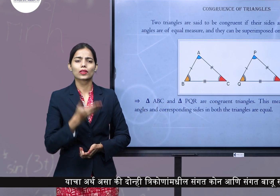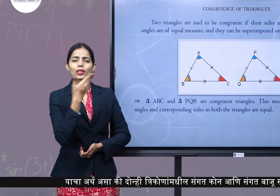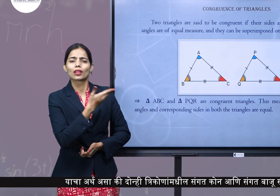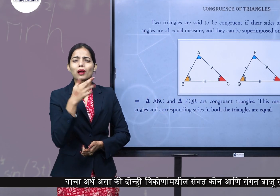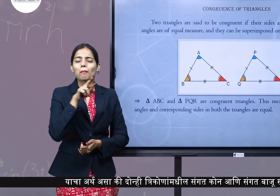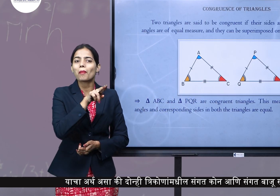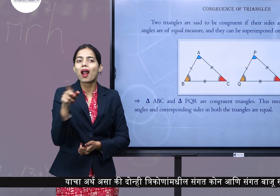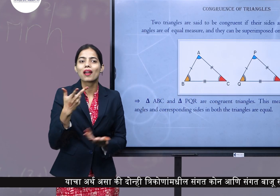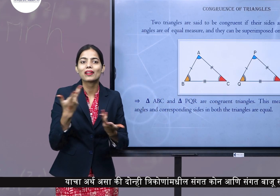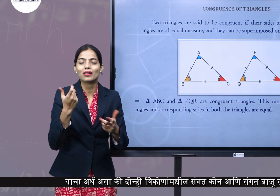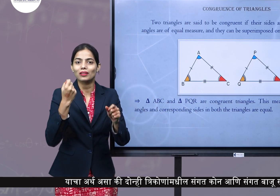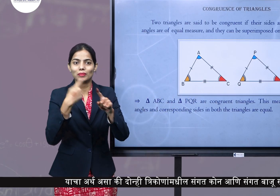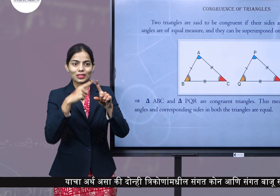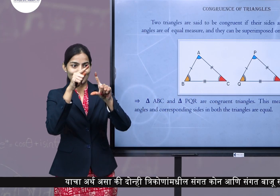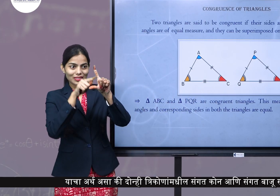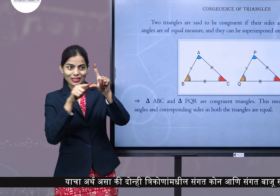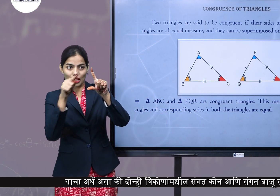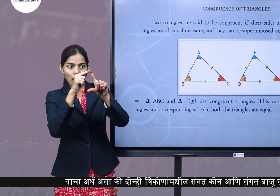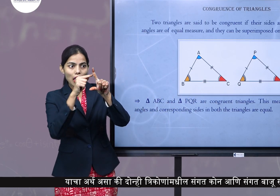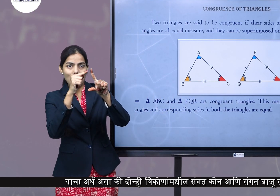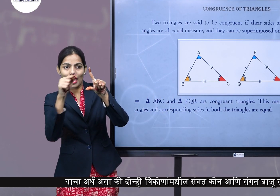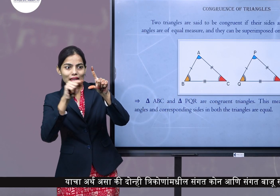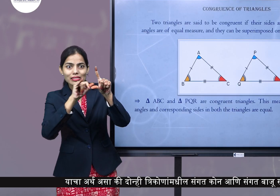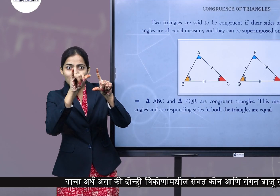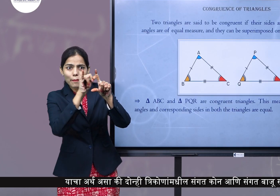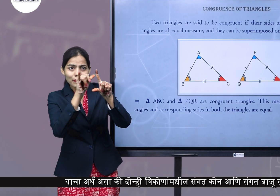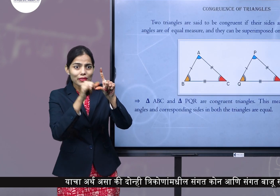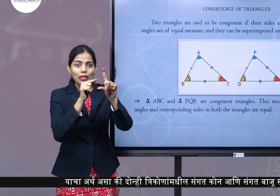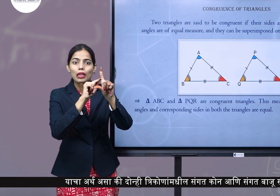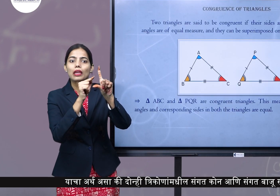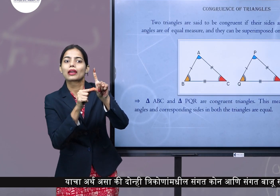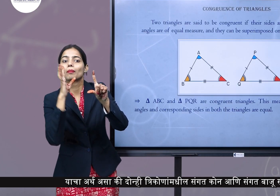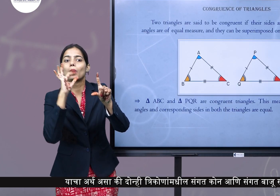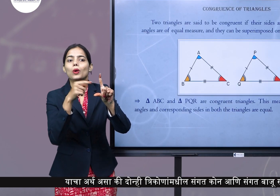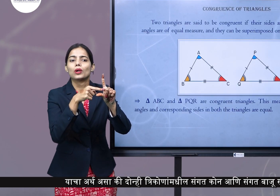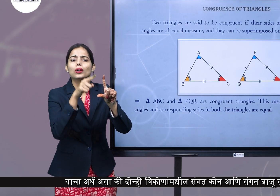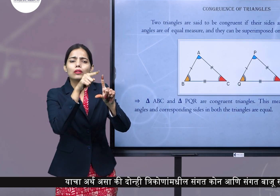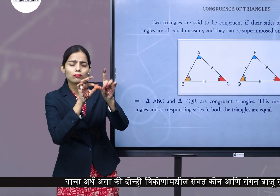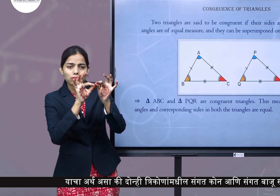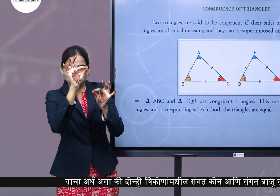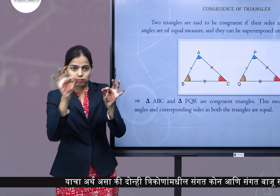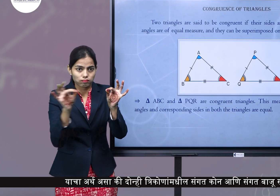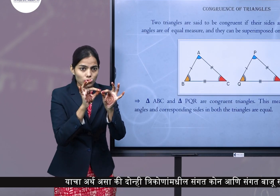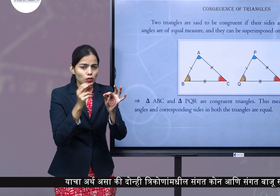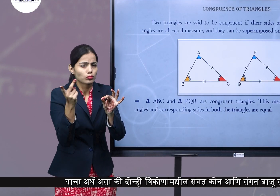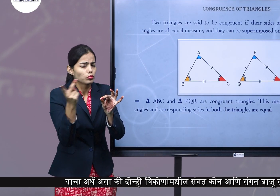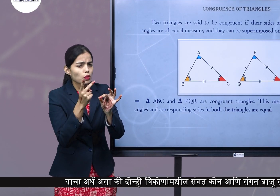याचा अर्थ असा की दोन्ही त्रिकोणांमधील संगत आणि संगत बाजू समान आहेत.